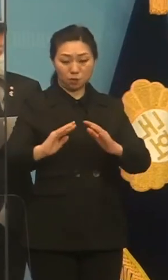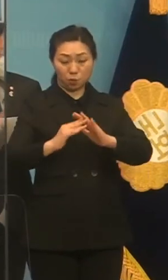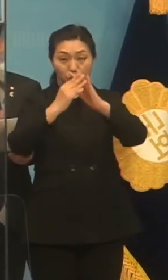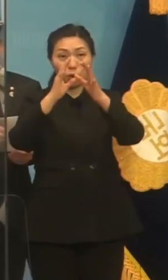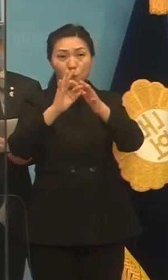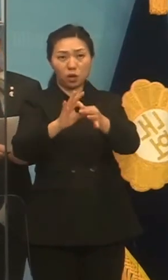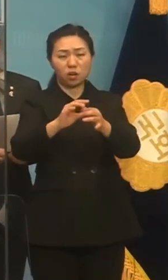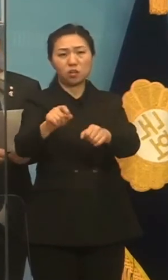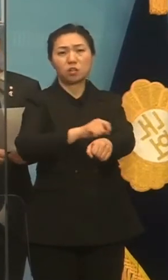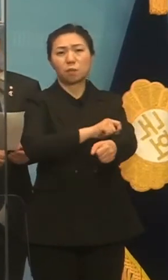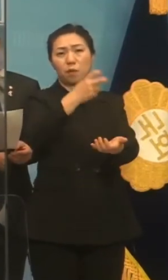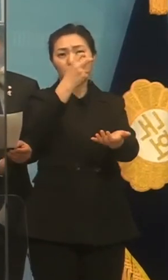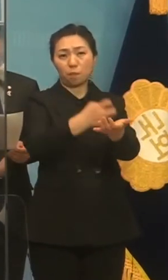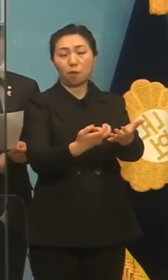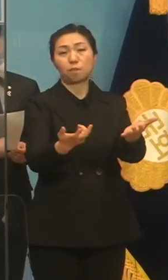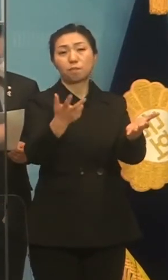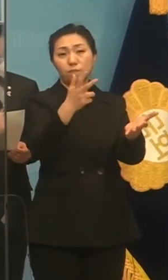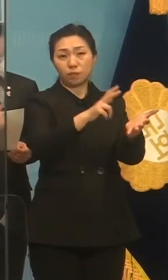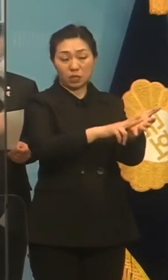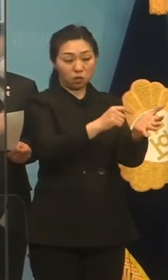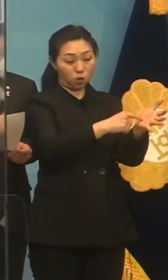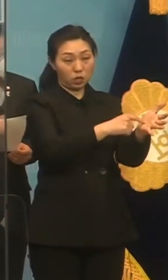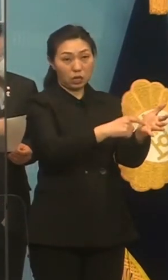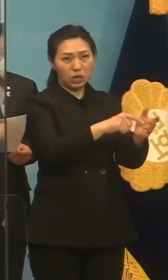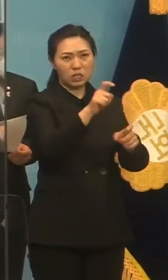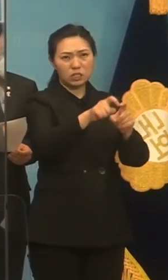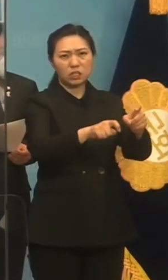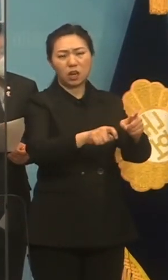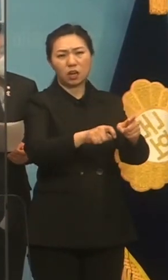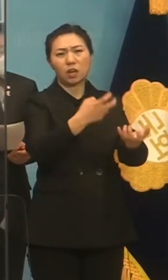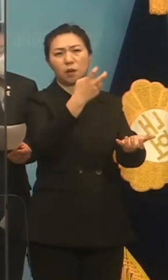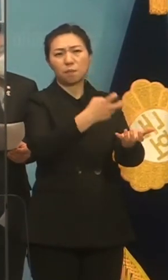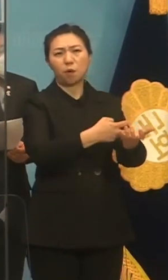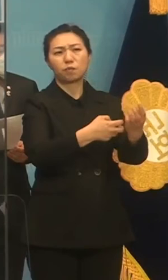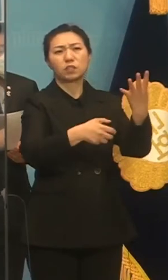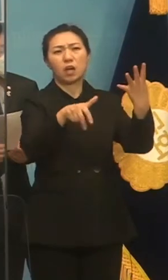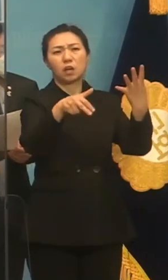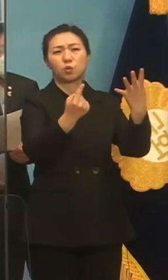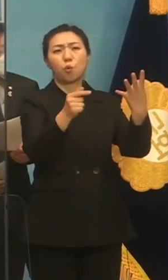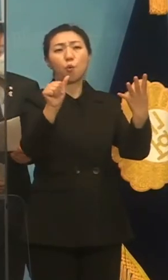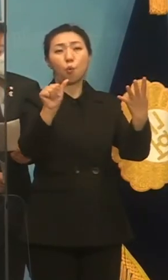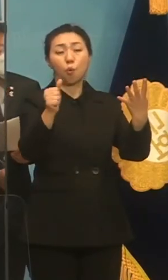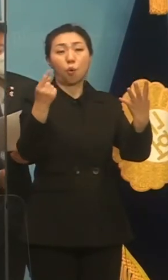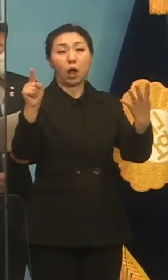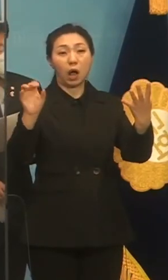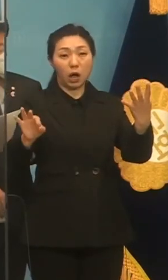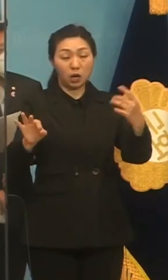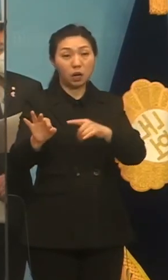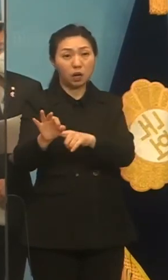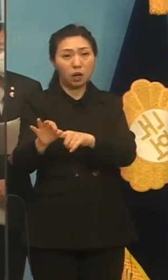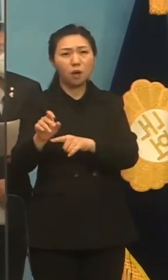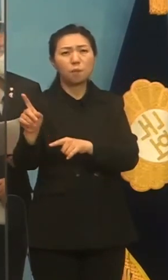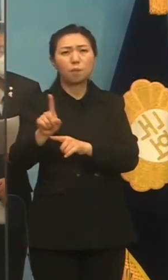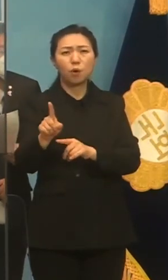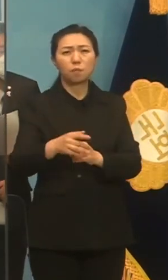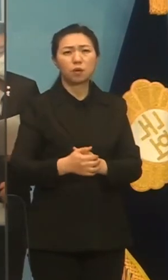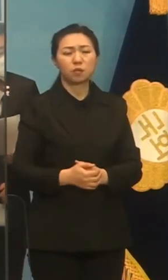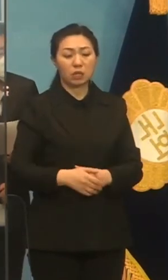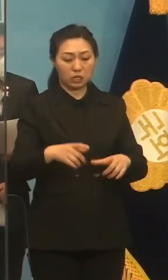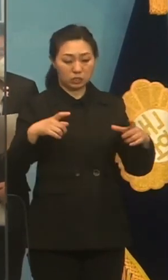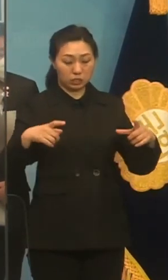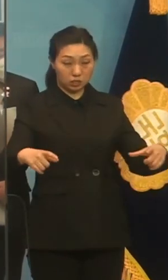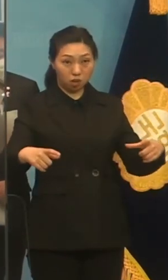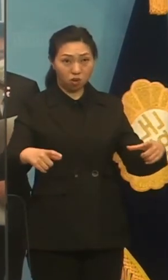별도 시행 양 제사로 와 면 하면 제가 몽 나가 주택 지브리